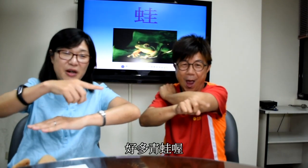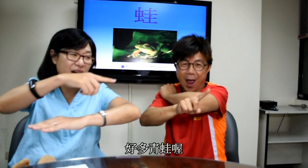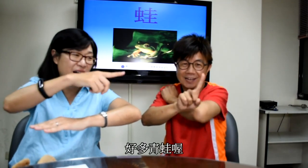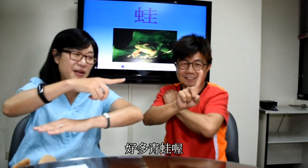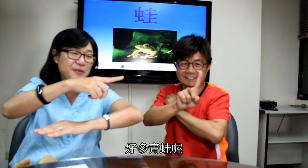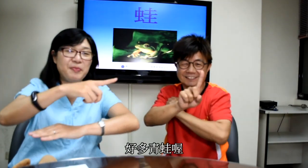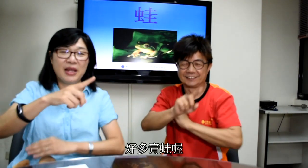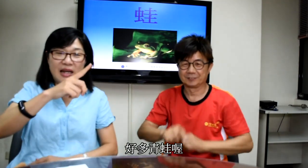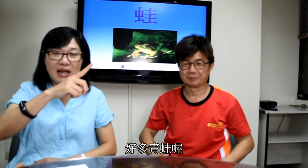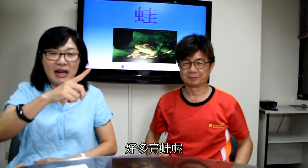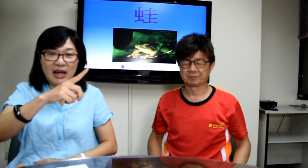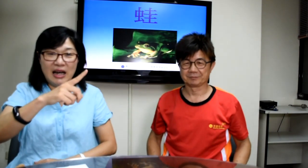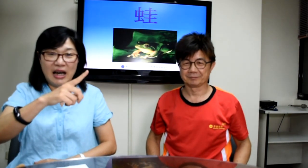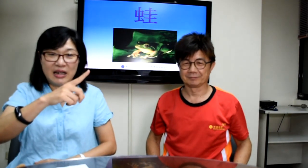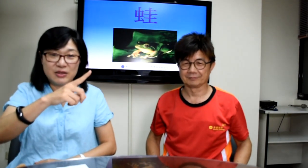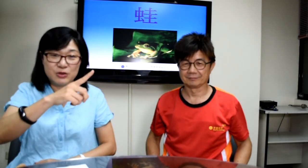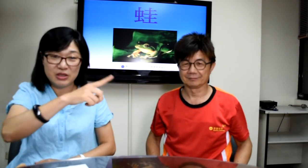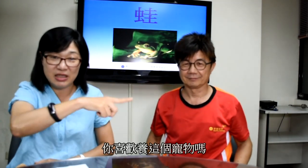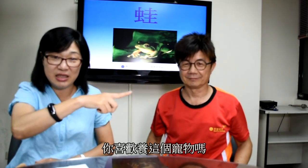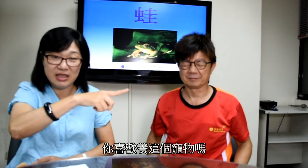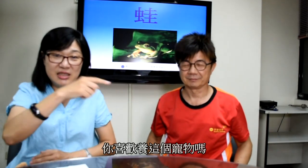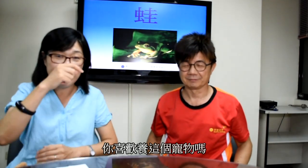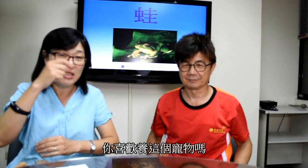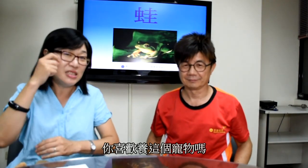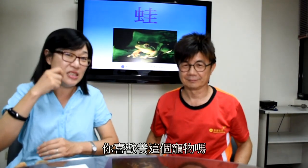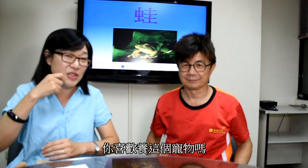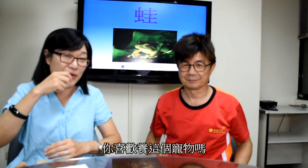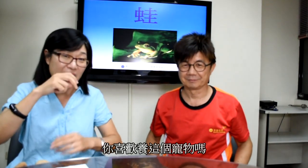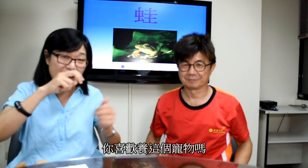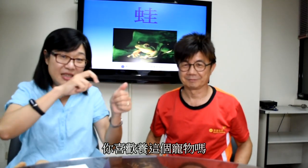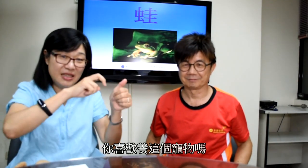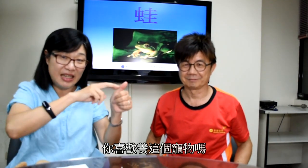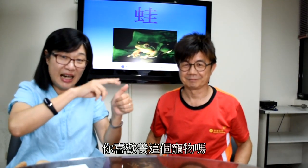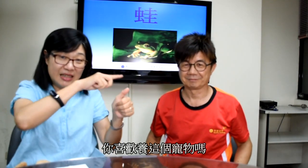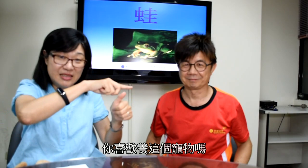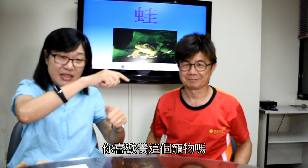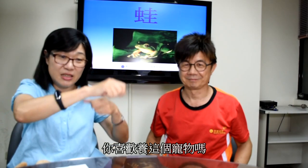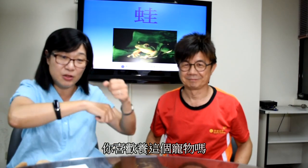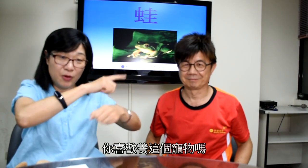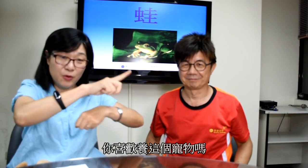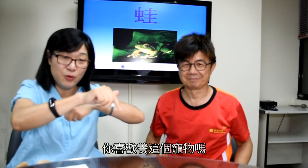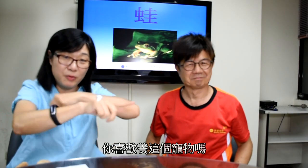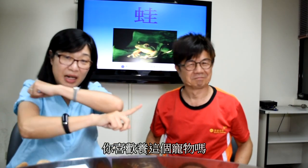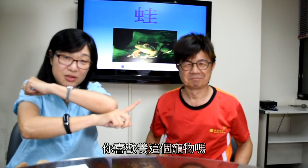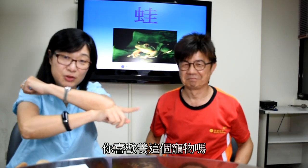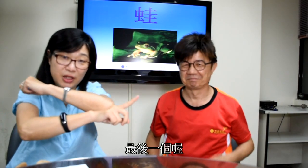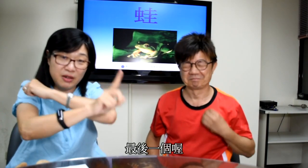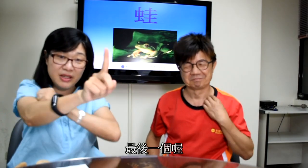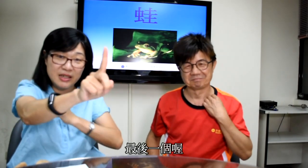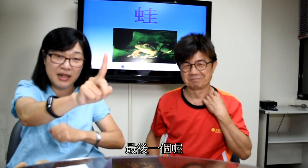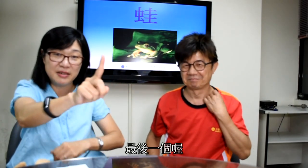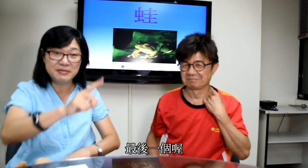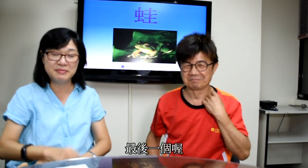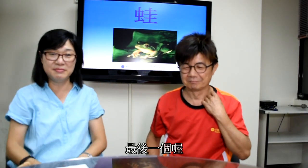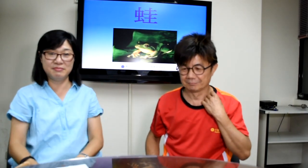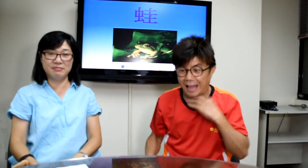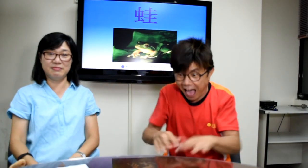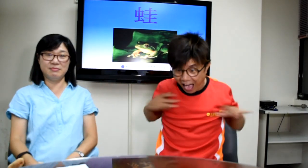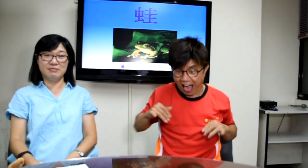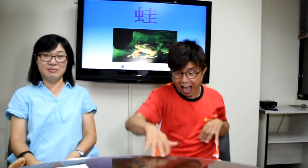啊。你喜欢养这个宠物吗？最后一个哦。